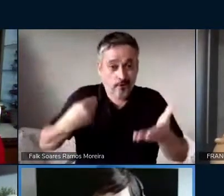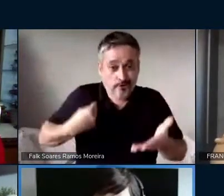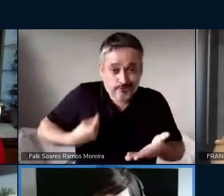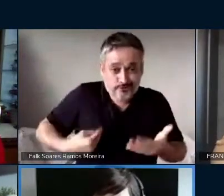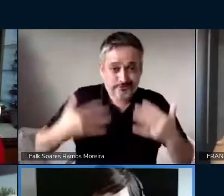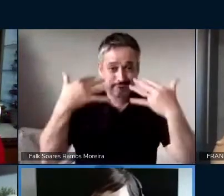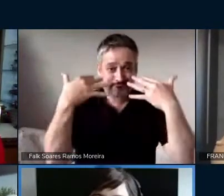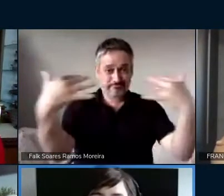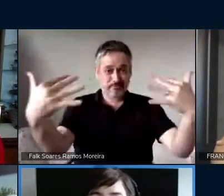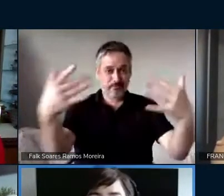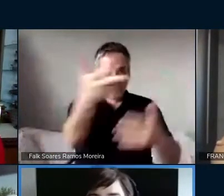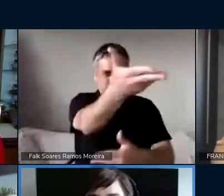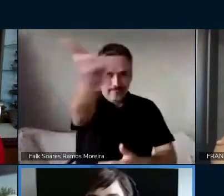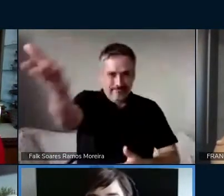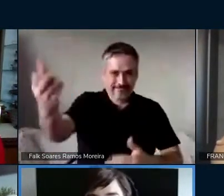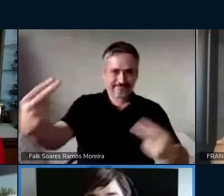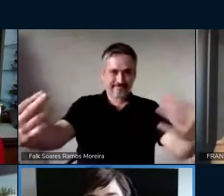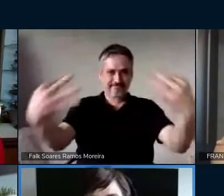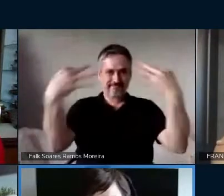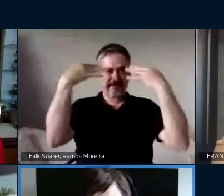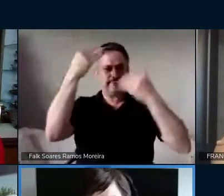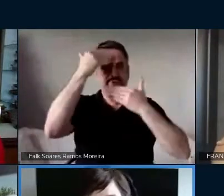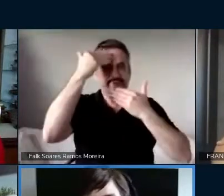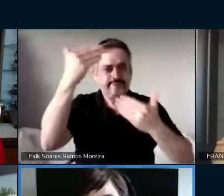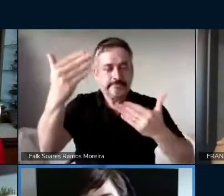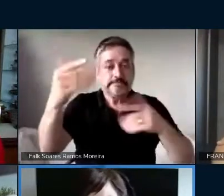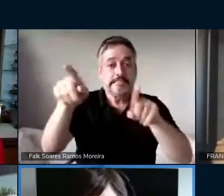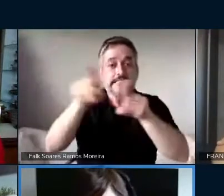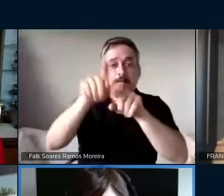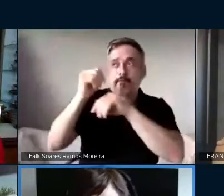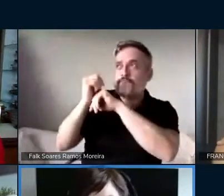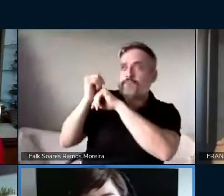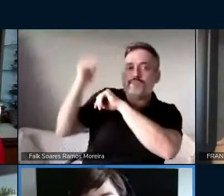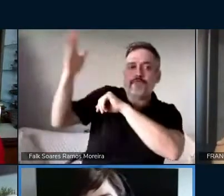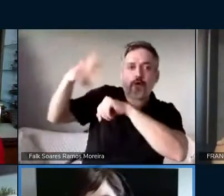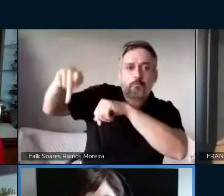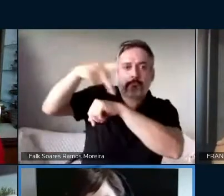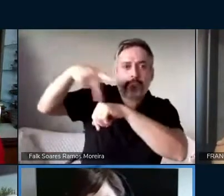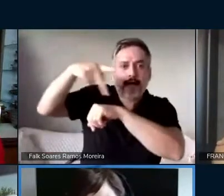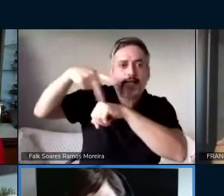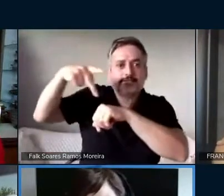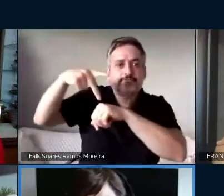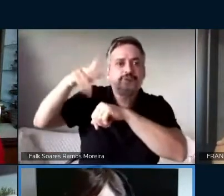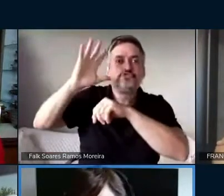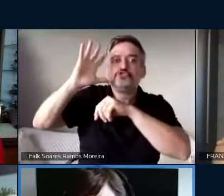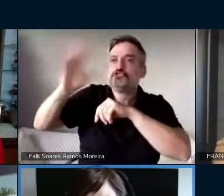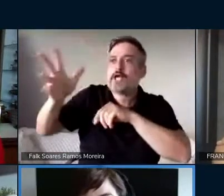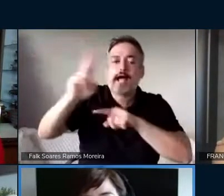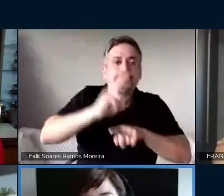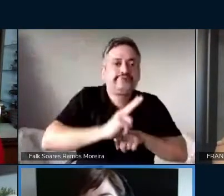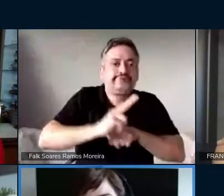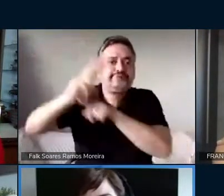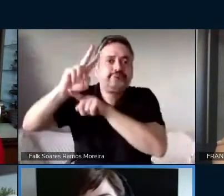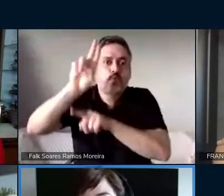aqui presentes. Gostaria de agradecer também ao público que ficou até essa